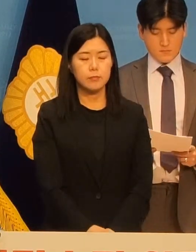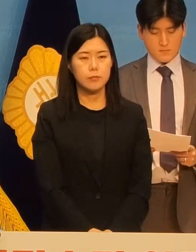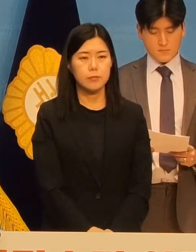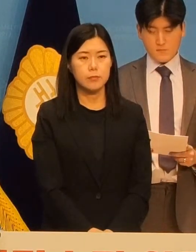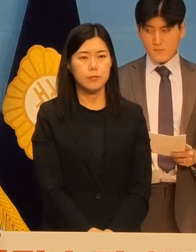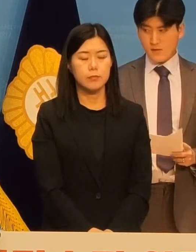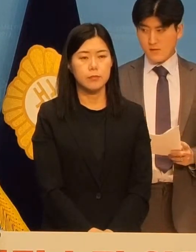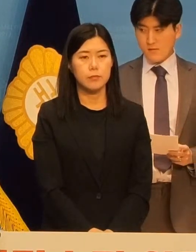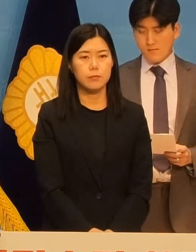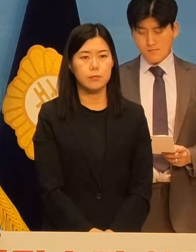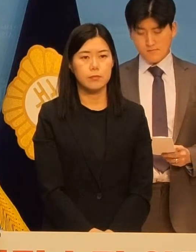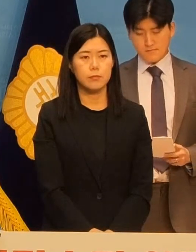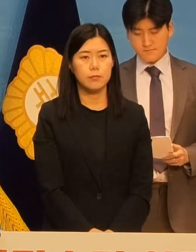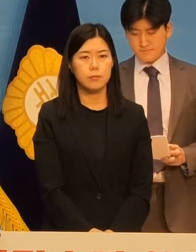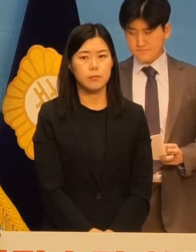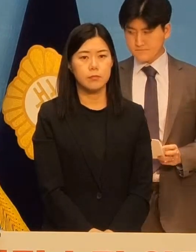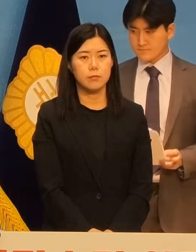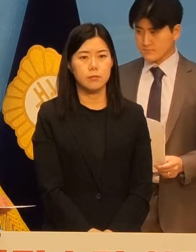하겠습니다.